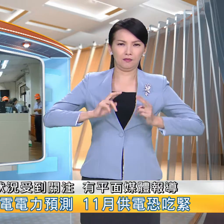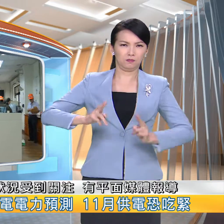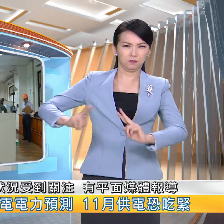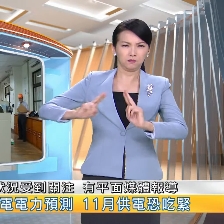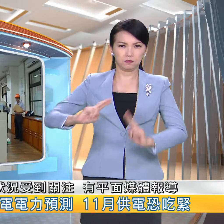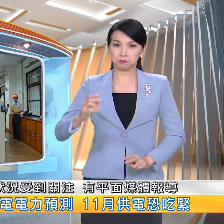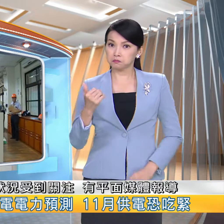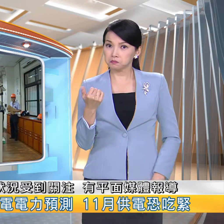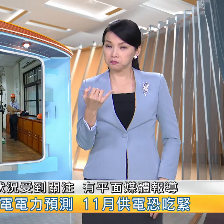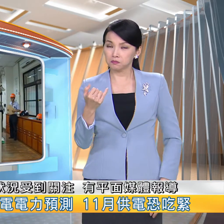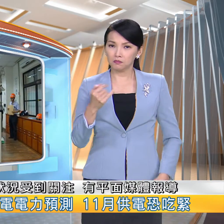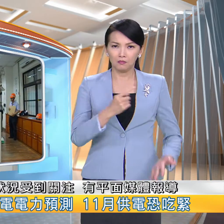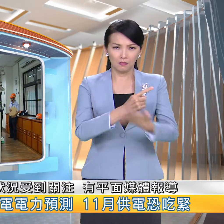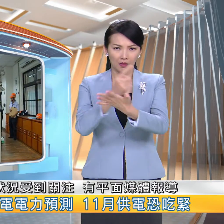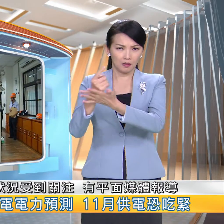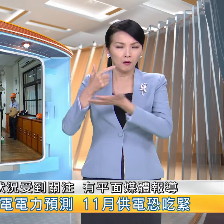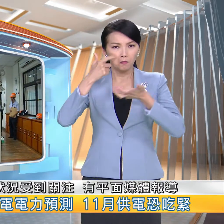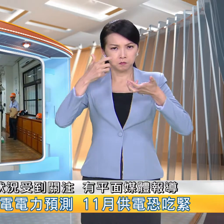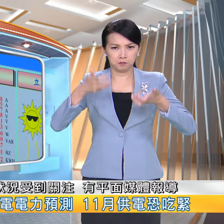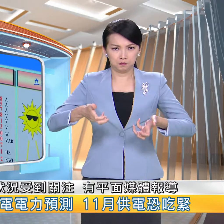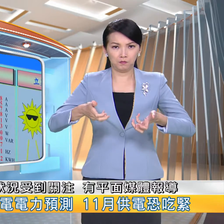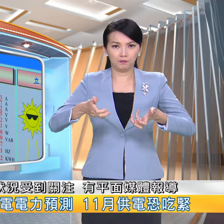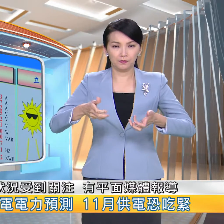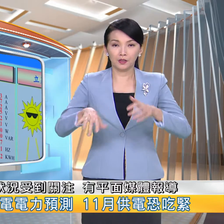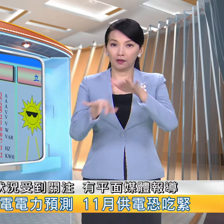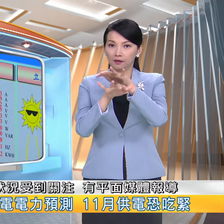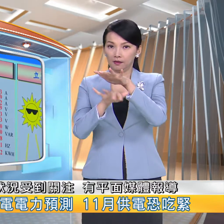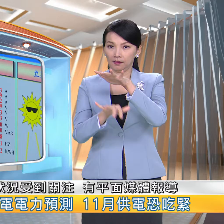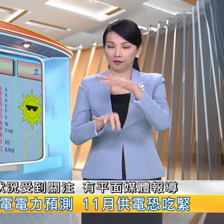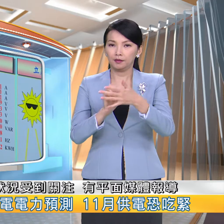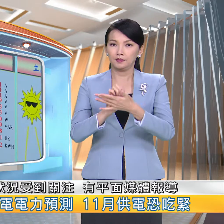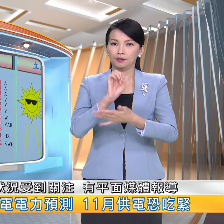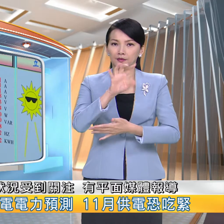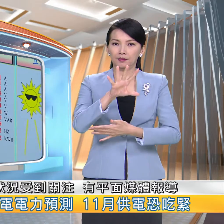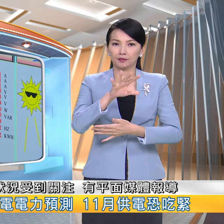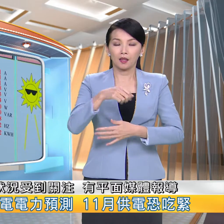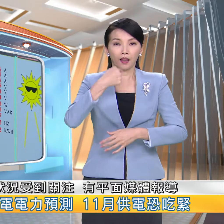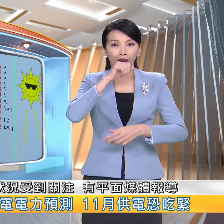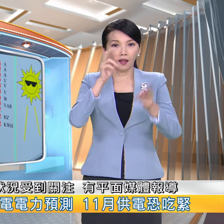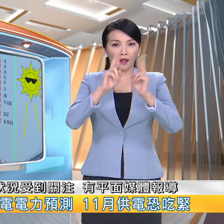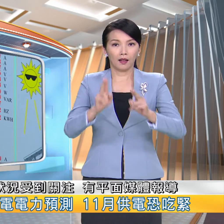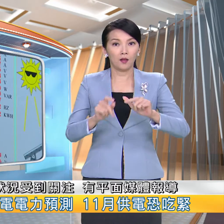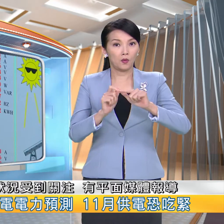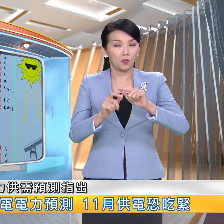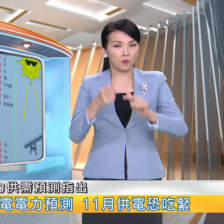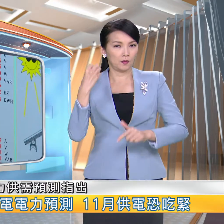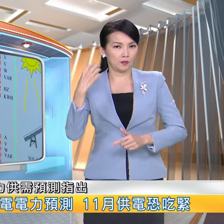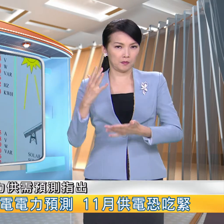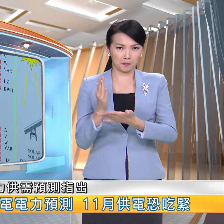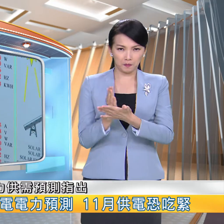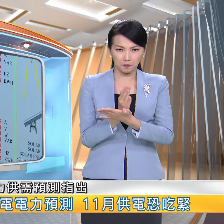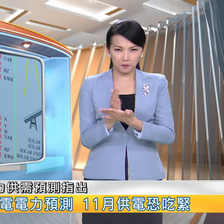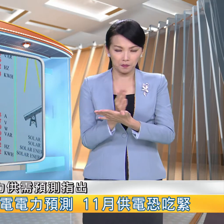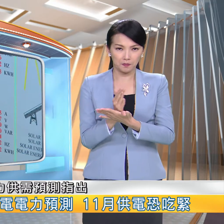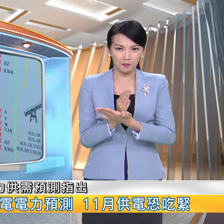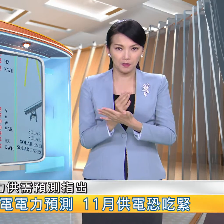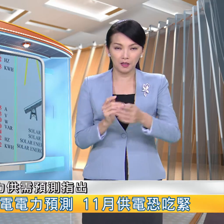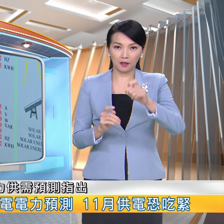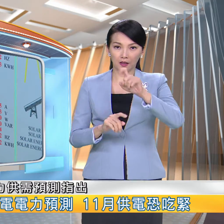台湾的电力状况备受关注，有平面媒体报道，台电最新电力供需预